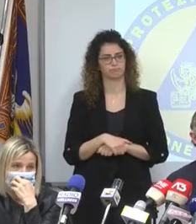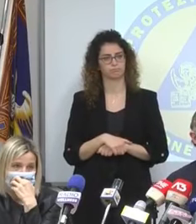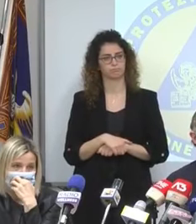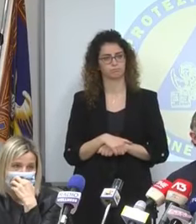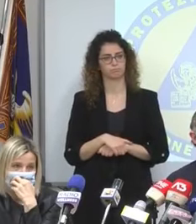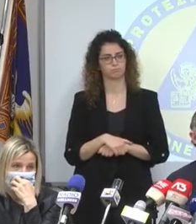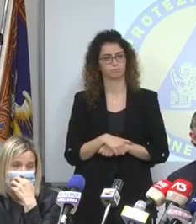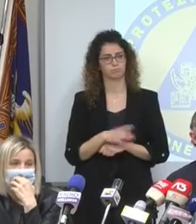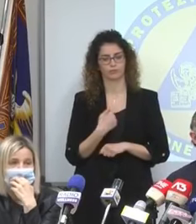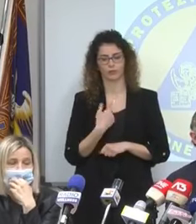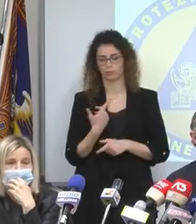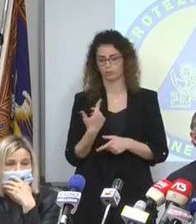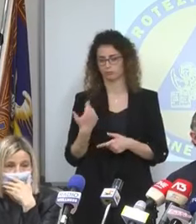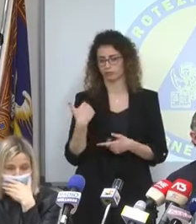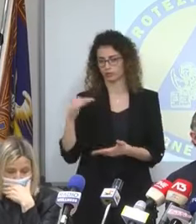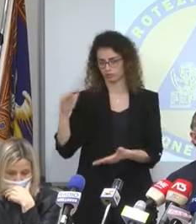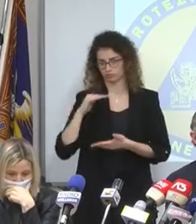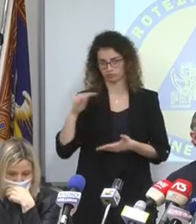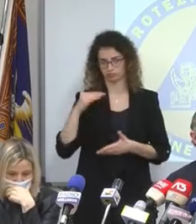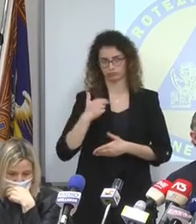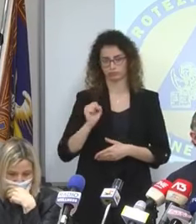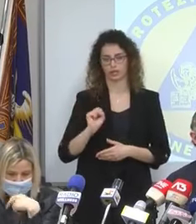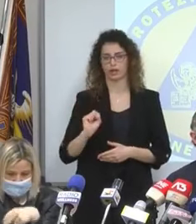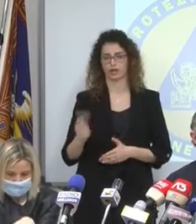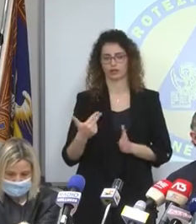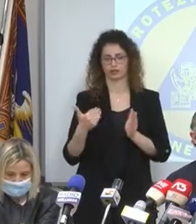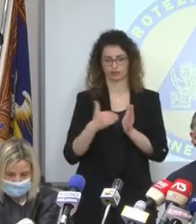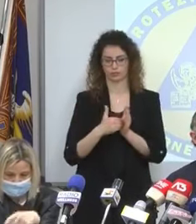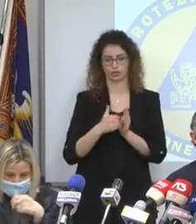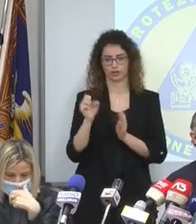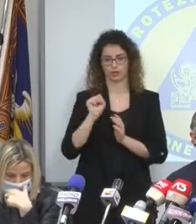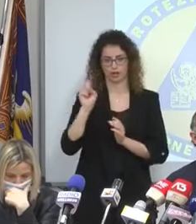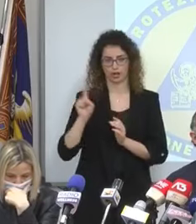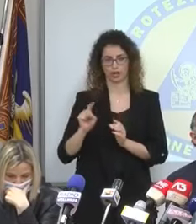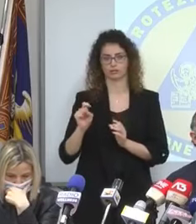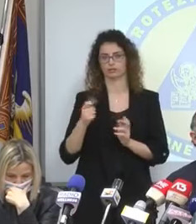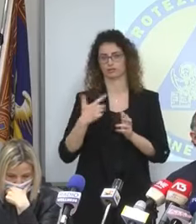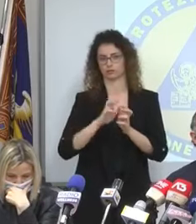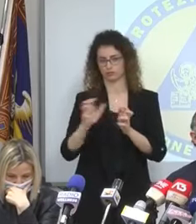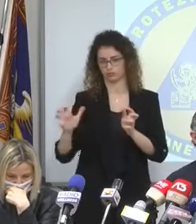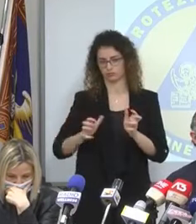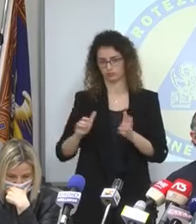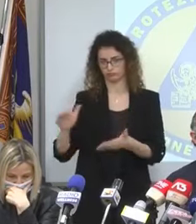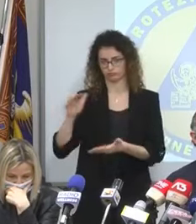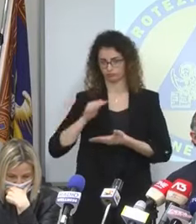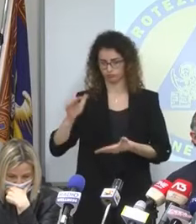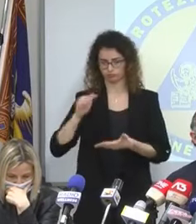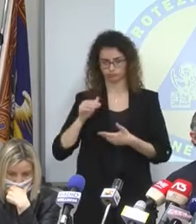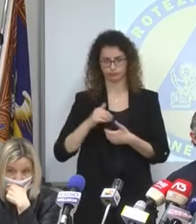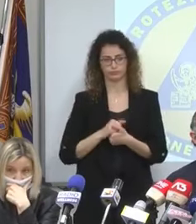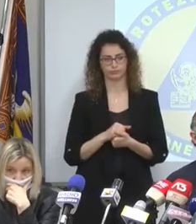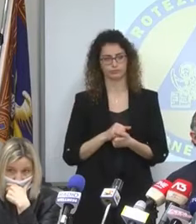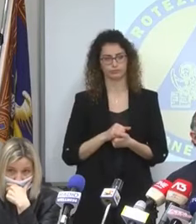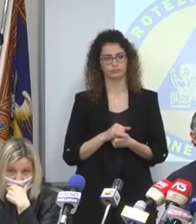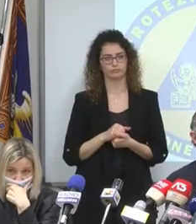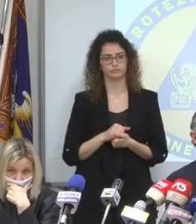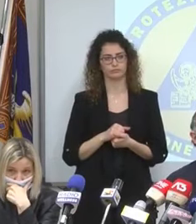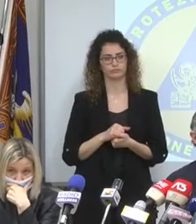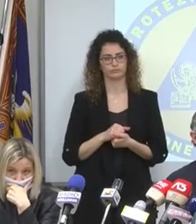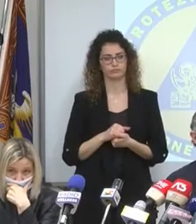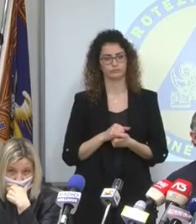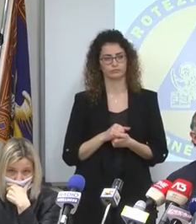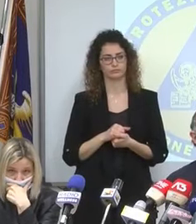di questi ultimi arrivi di cui ci ha parlato, 13.000 AstraZeneca, 126.000 Pfizer, 14.000 Johnson & Johnson, questi sono i